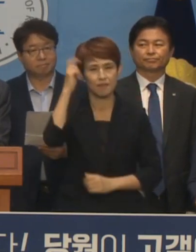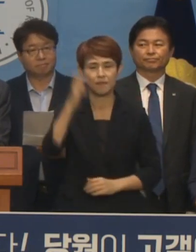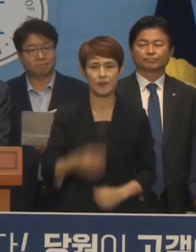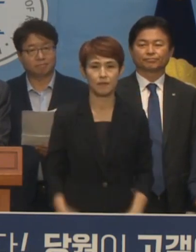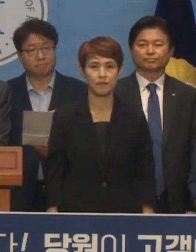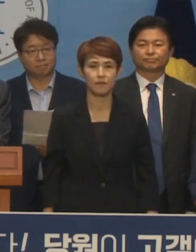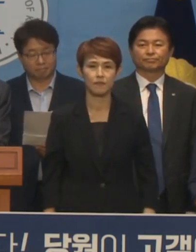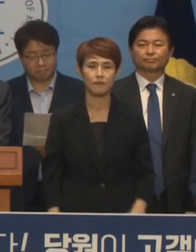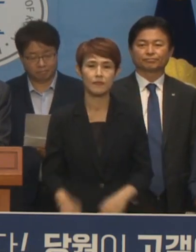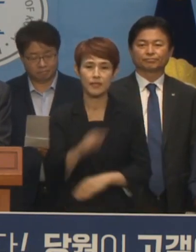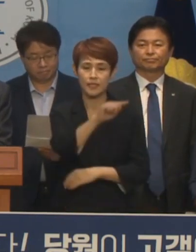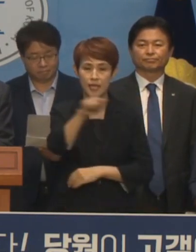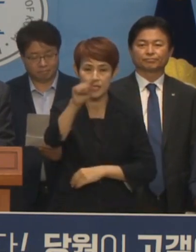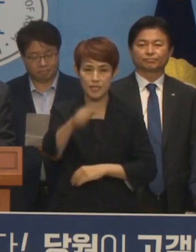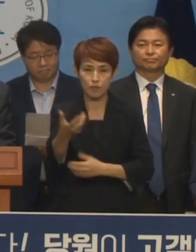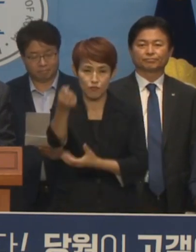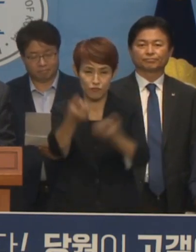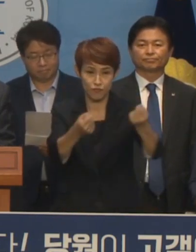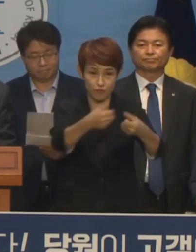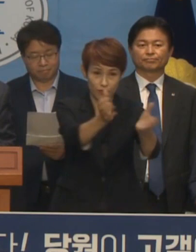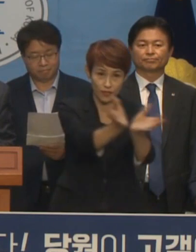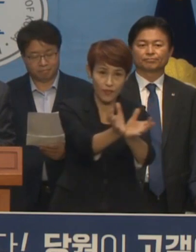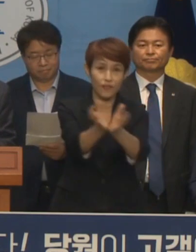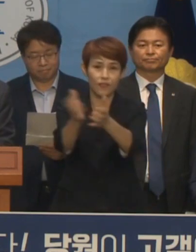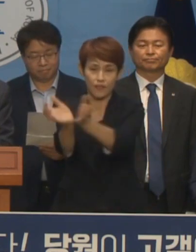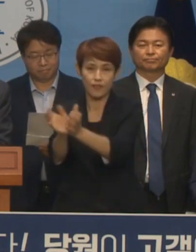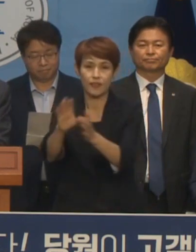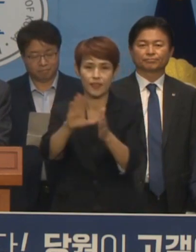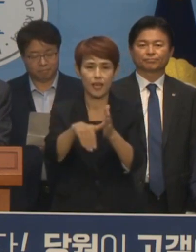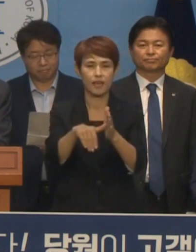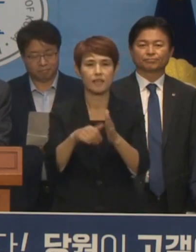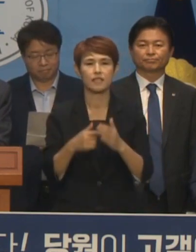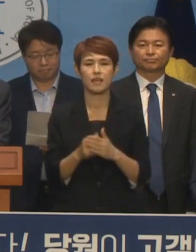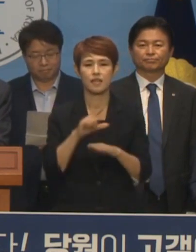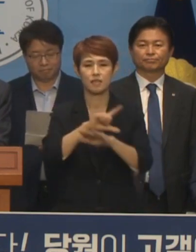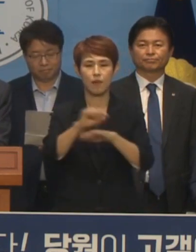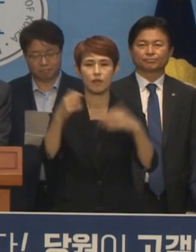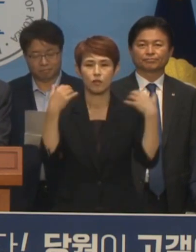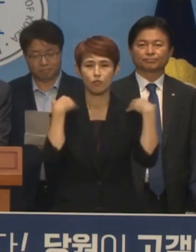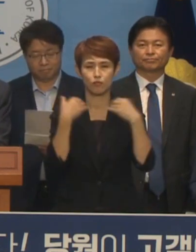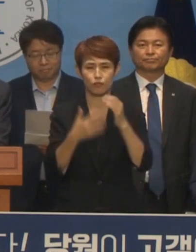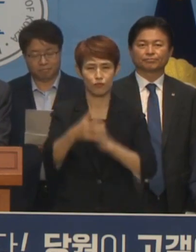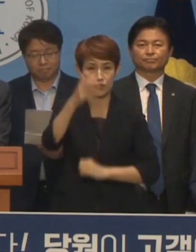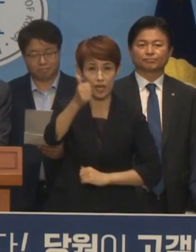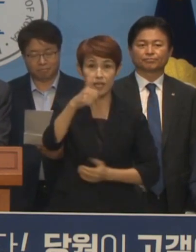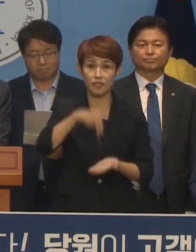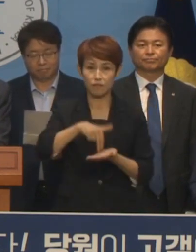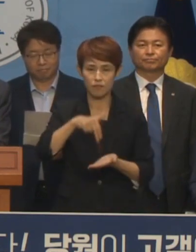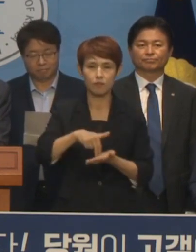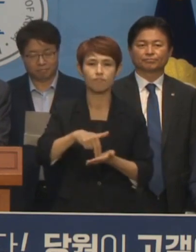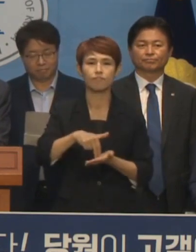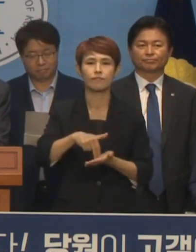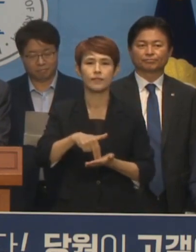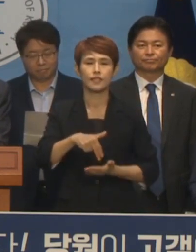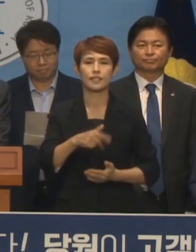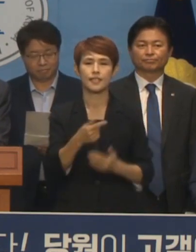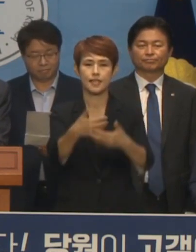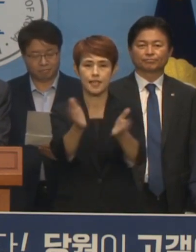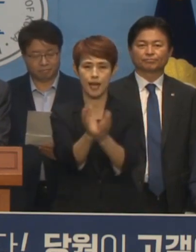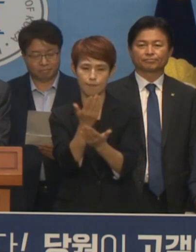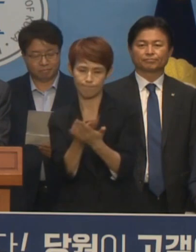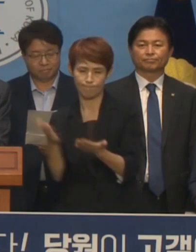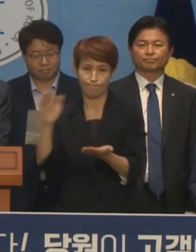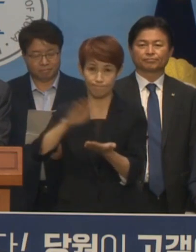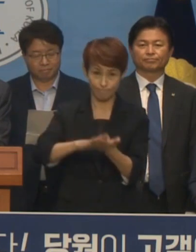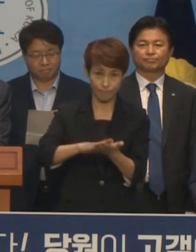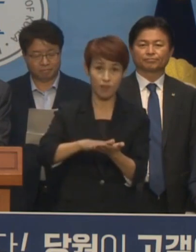자치분권 시대 지방정부 수장으로서 당원 주권을 강화하고 정당을 혁신하는 일